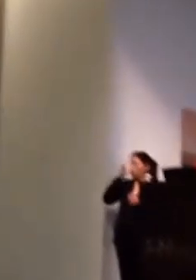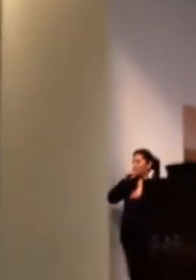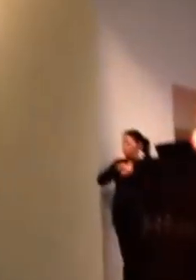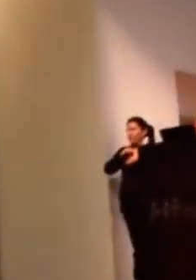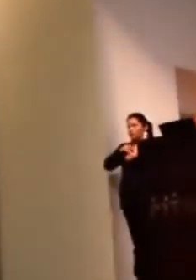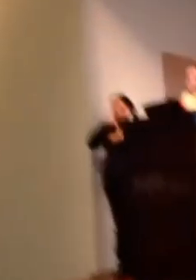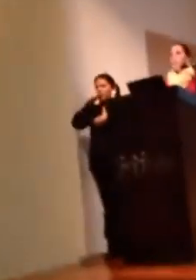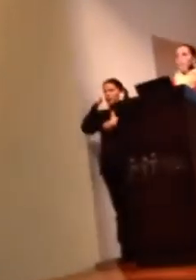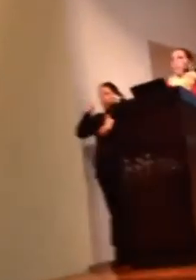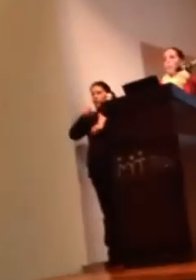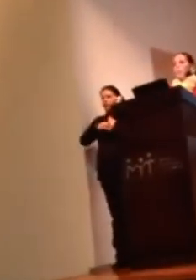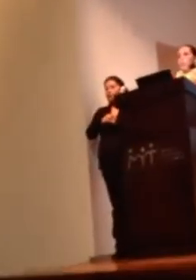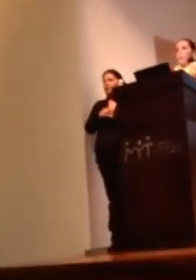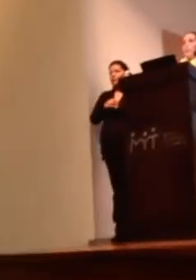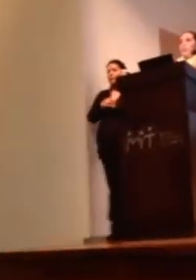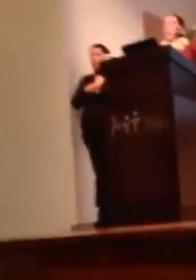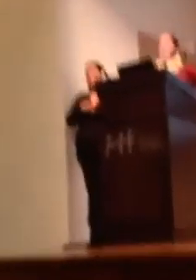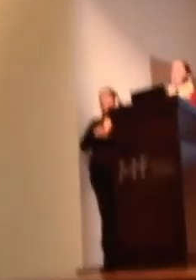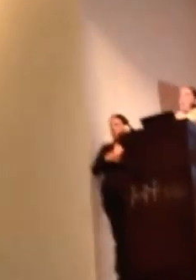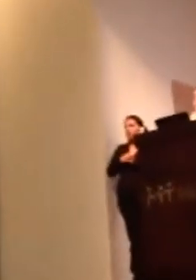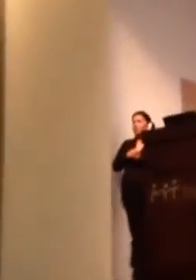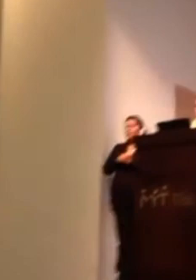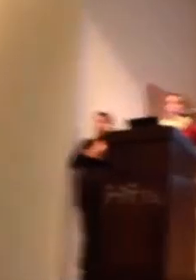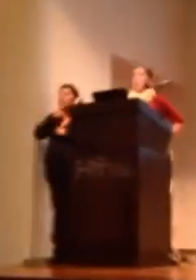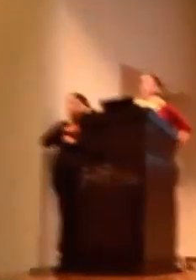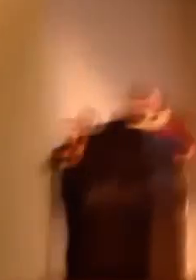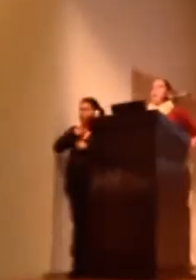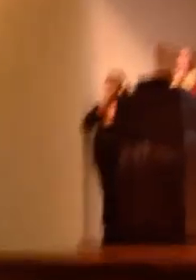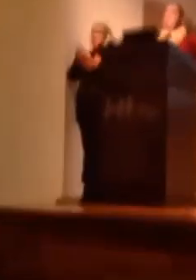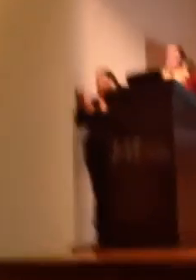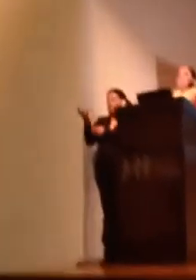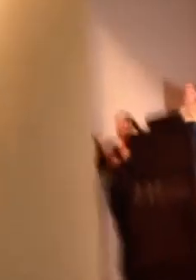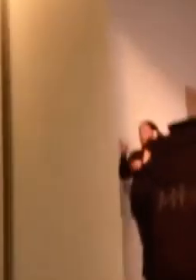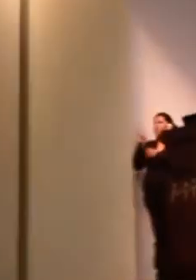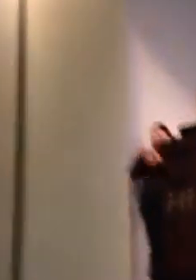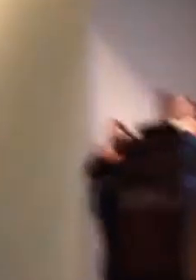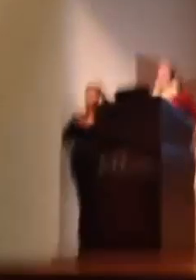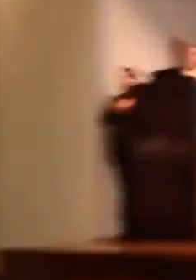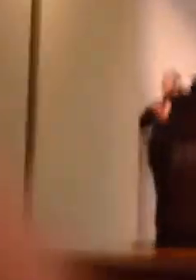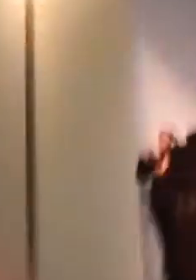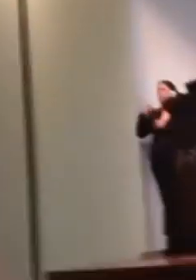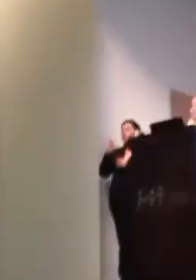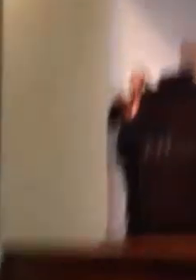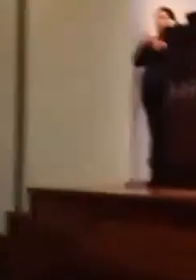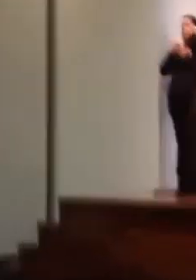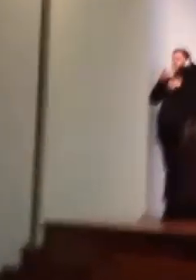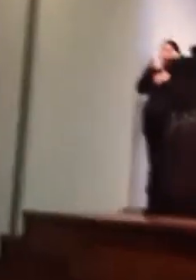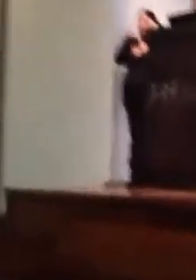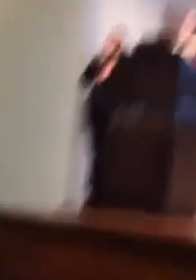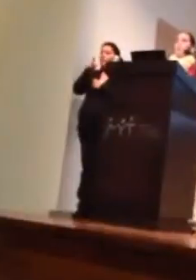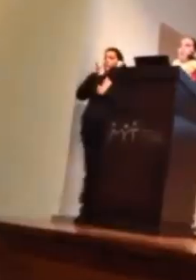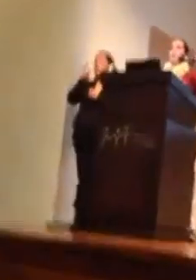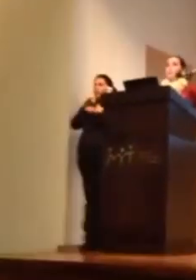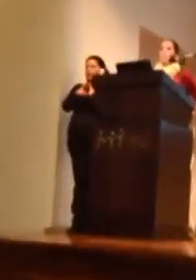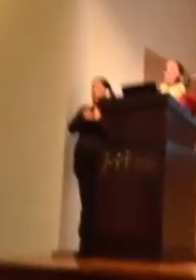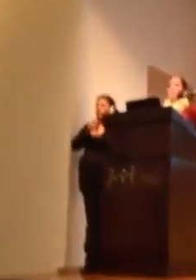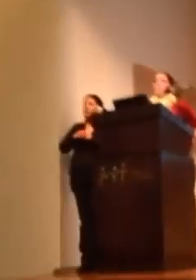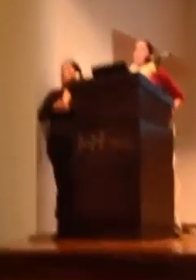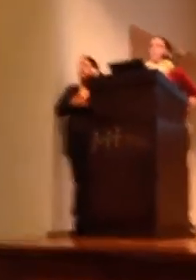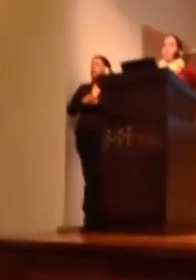atención porque sí habla mucho, que está saliendo y todo, pero con él me pasa que